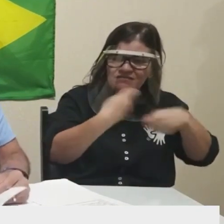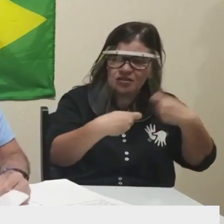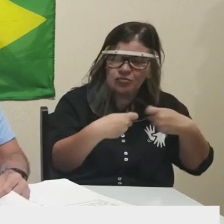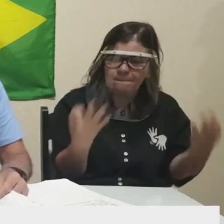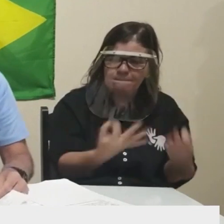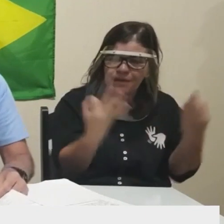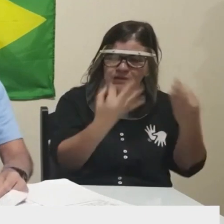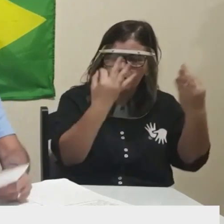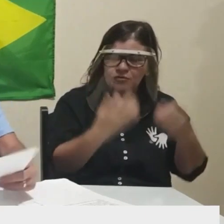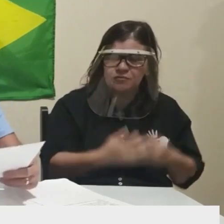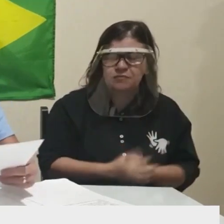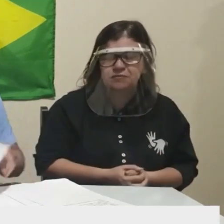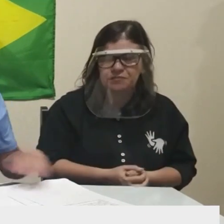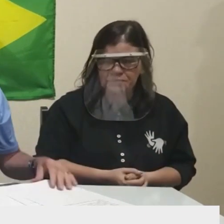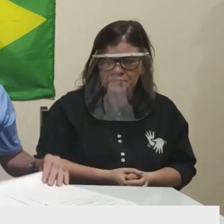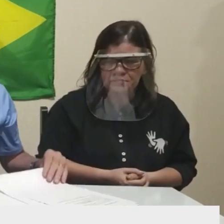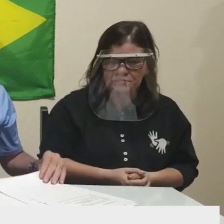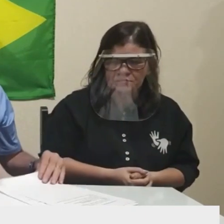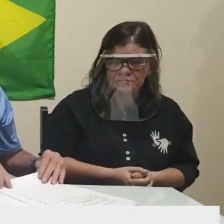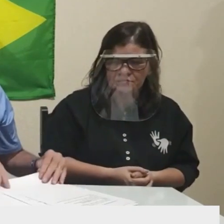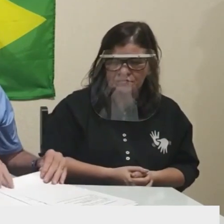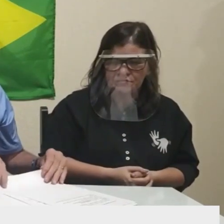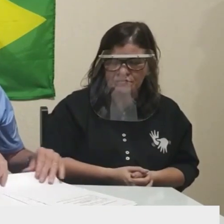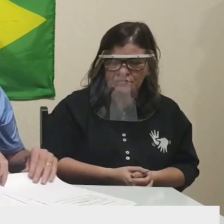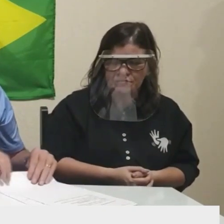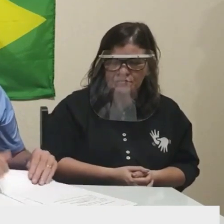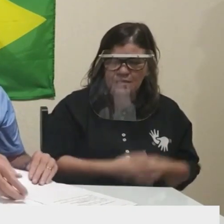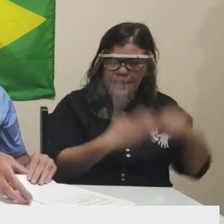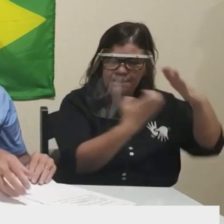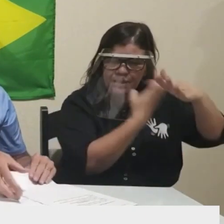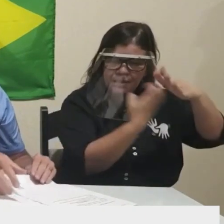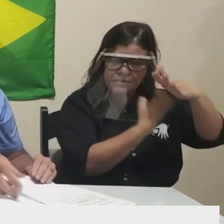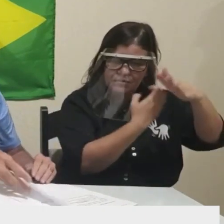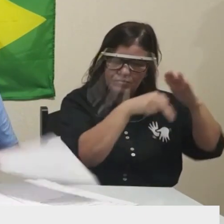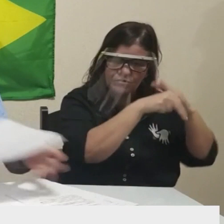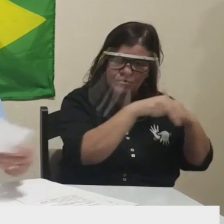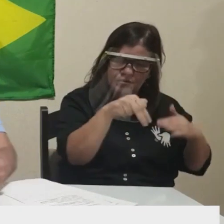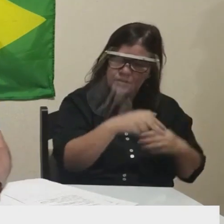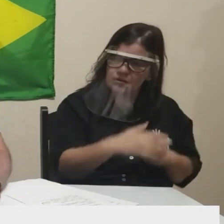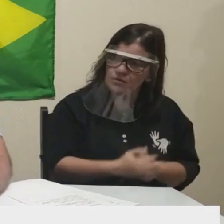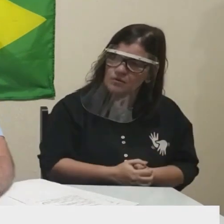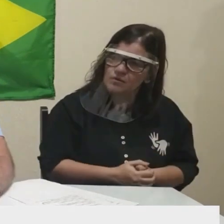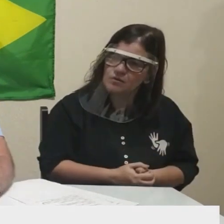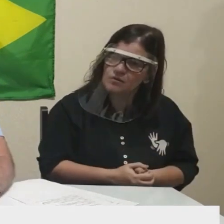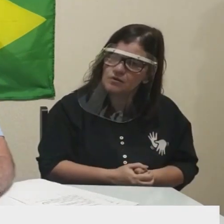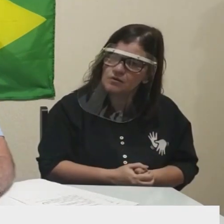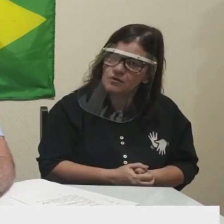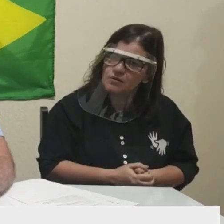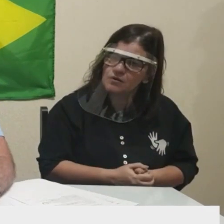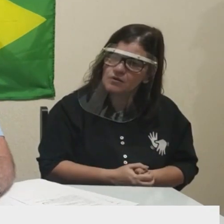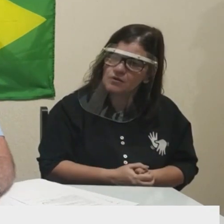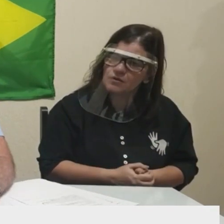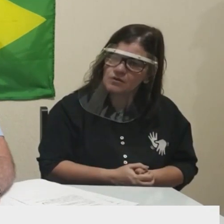Vamos dar uma. Como é que é o nome da empresa? É Atlântica? Empresa. Vale a pena aqui dar uma olhada aqui. Está aqui. Mais um Tarcísio, pessoal de Minas Gerais